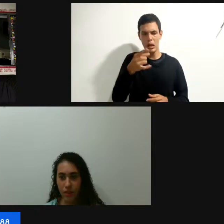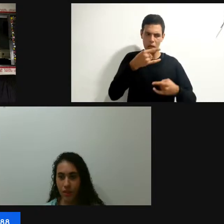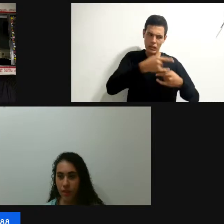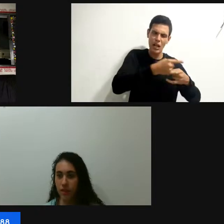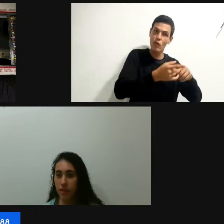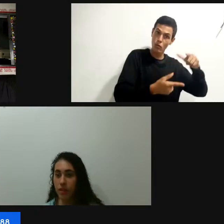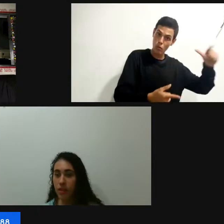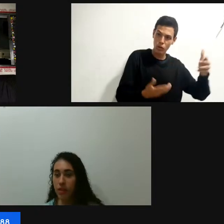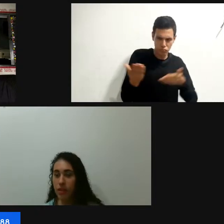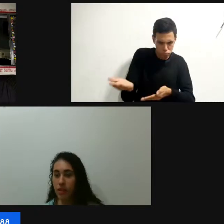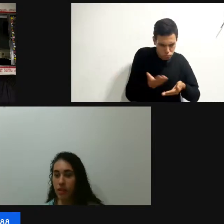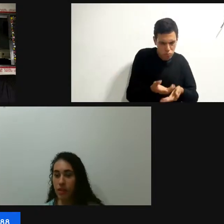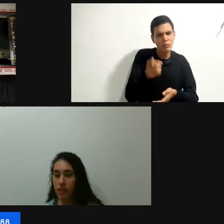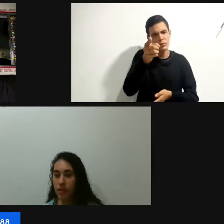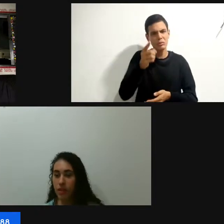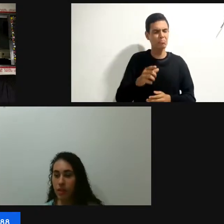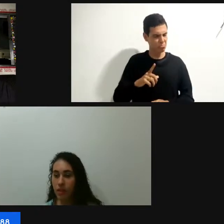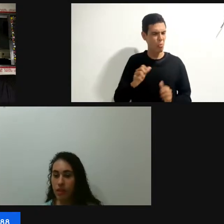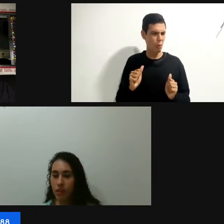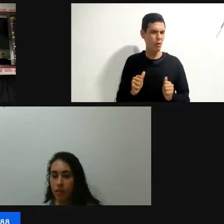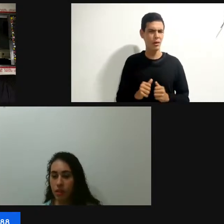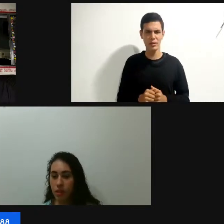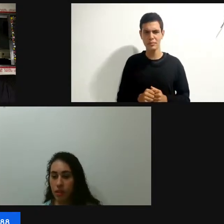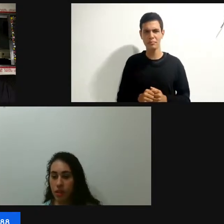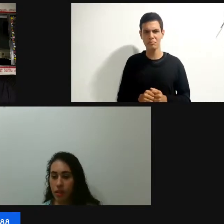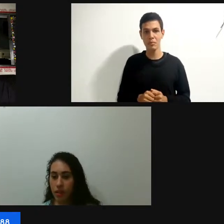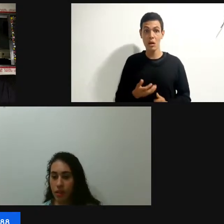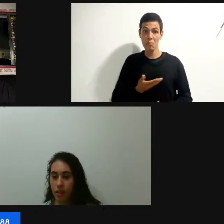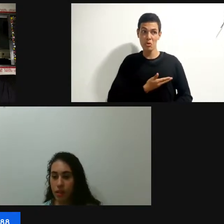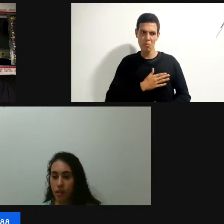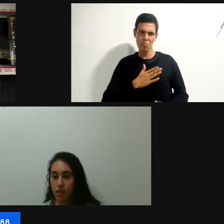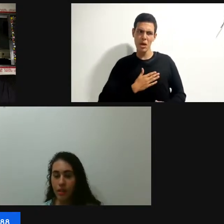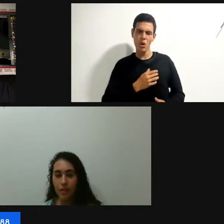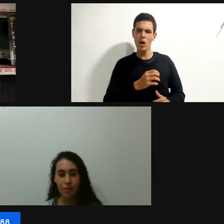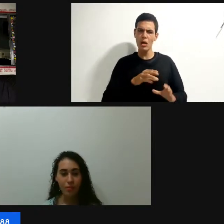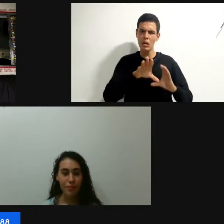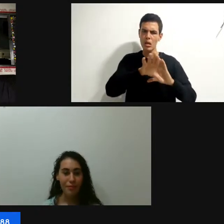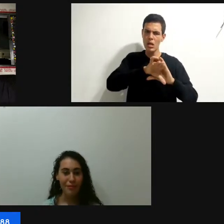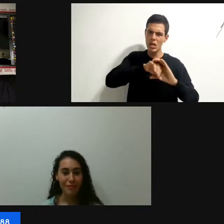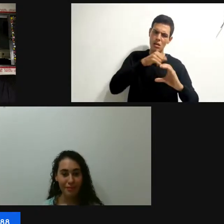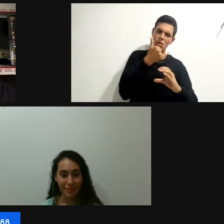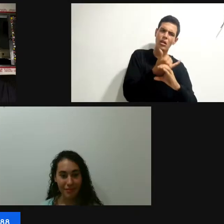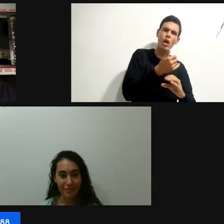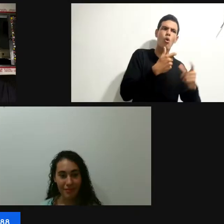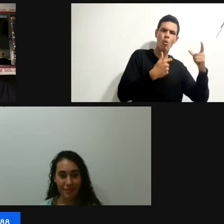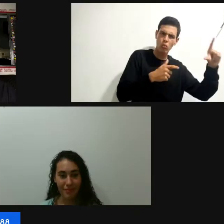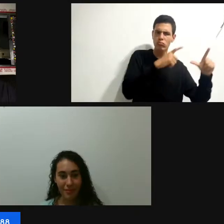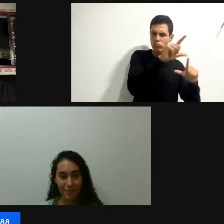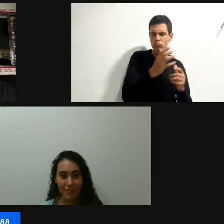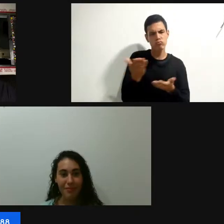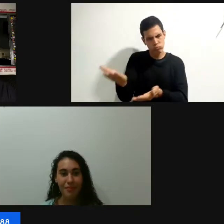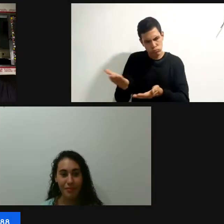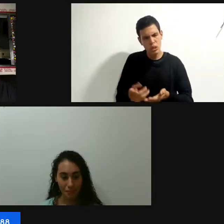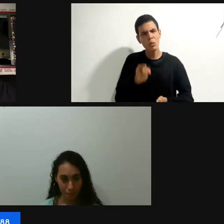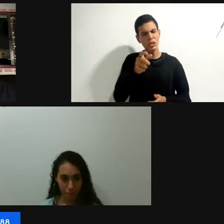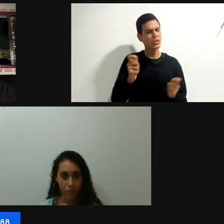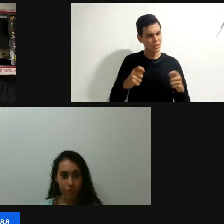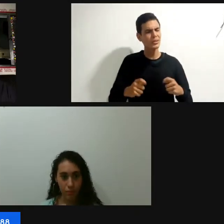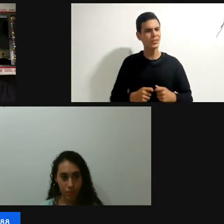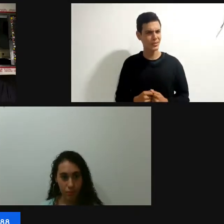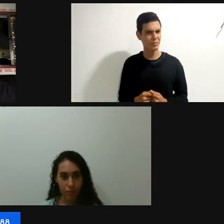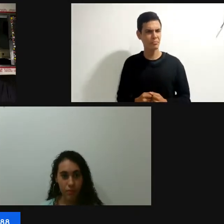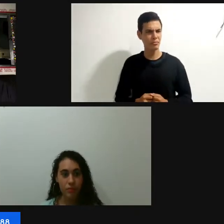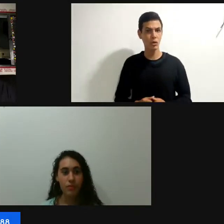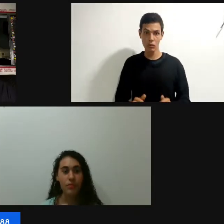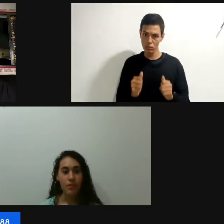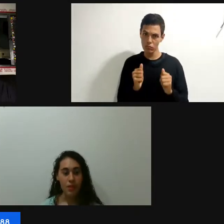do QG Índio vai te chamar, outra galera vai te chamar. E aproveita as oportunidades. Começa a pegar firme no seu